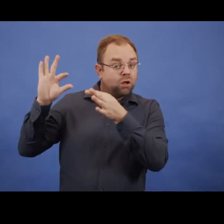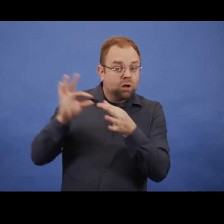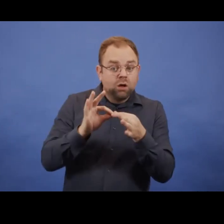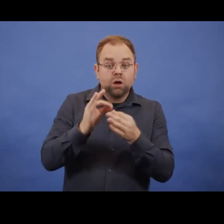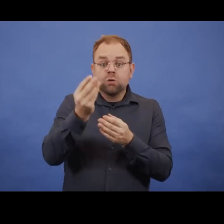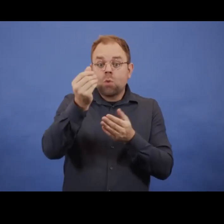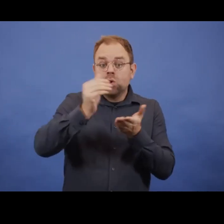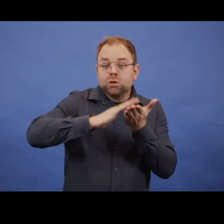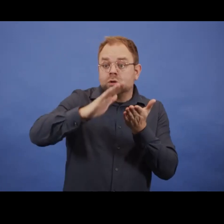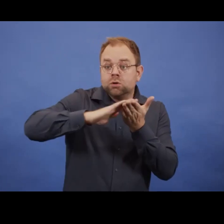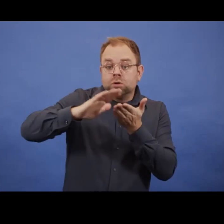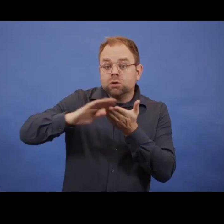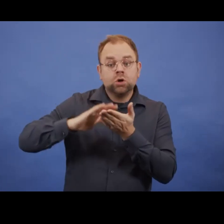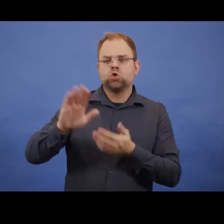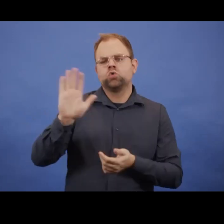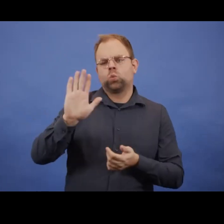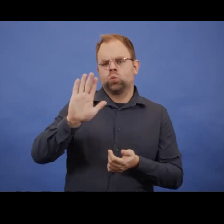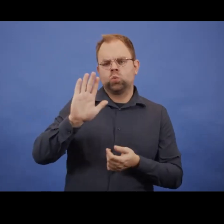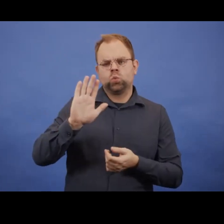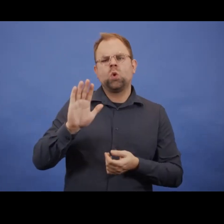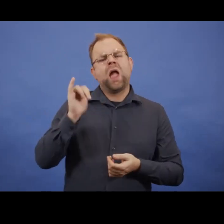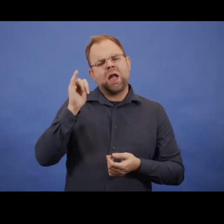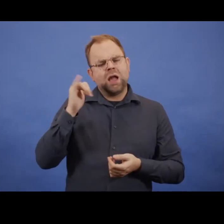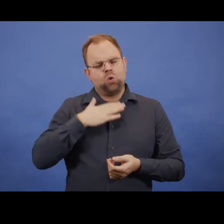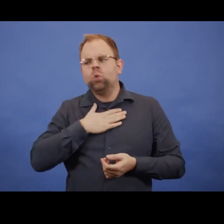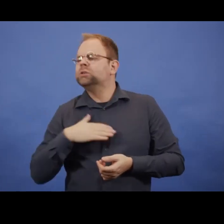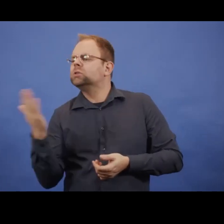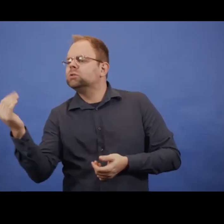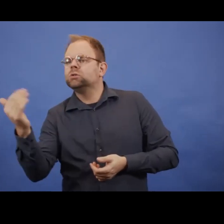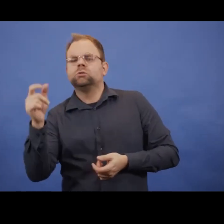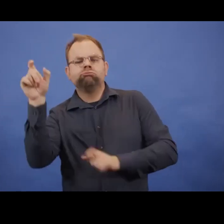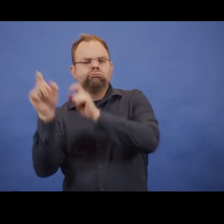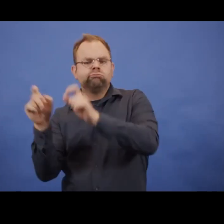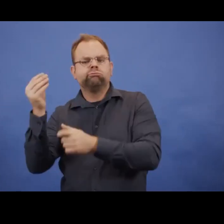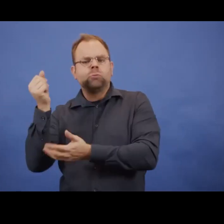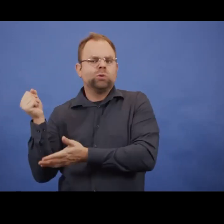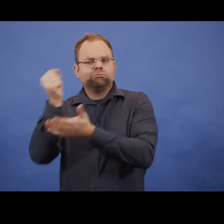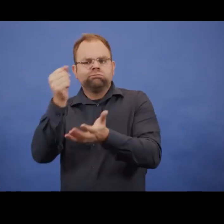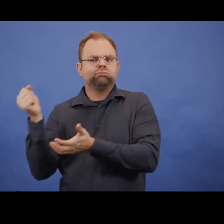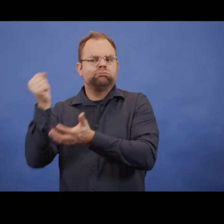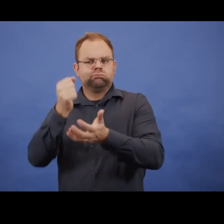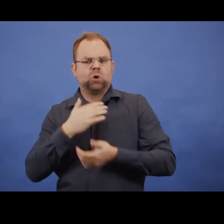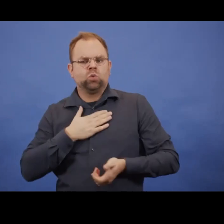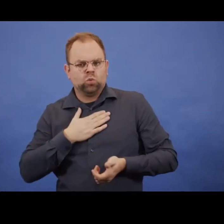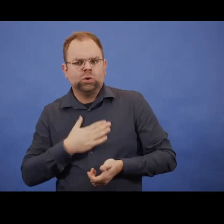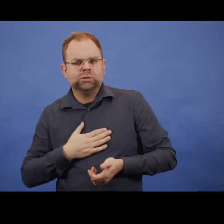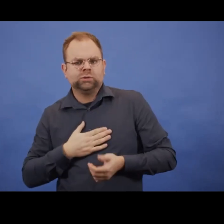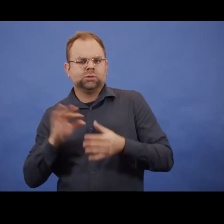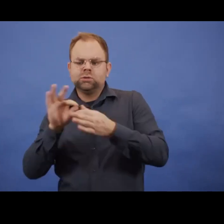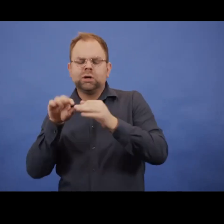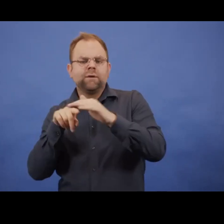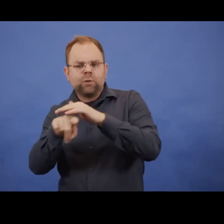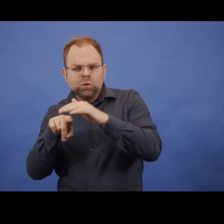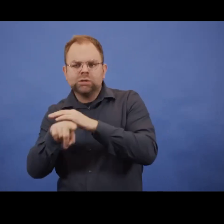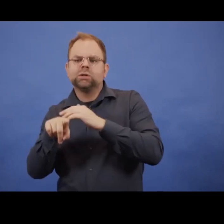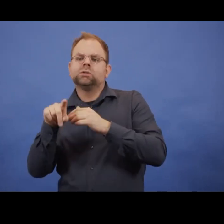partes interesadas y organizaciones sí dan dinero, pero otras organizaciones pueden participar